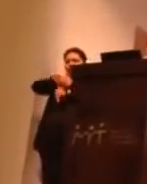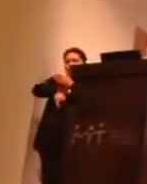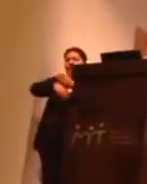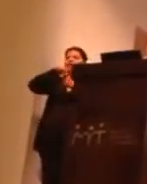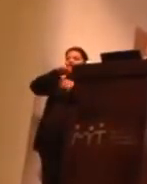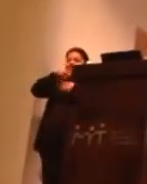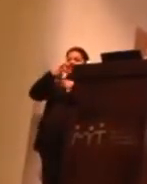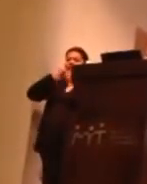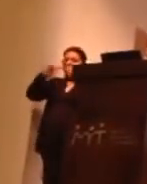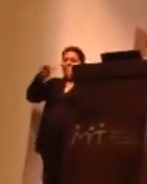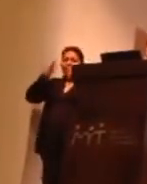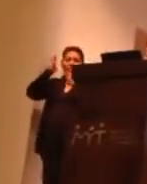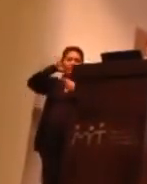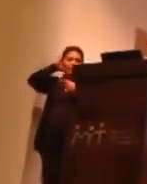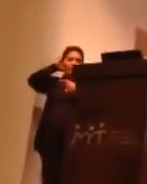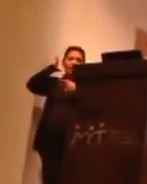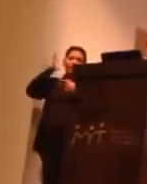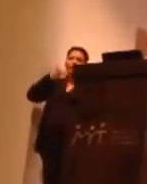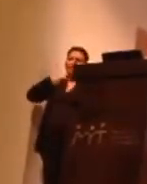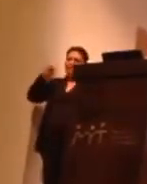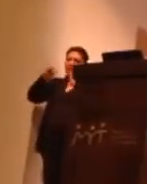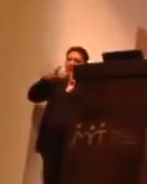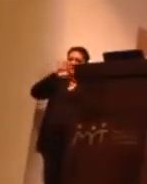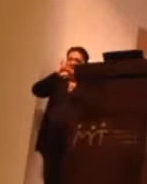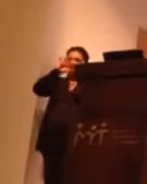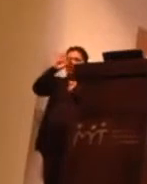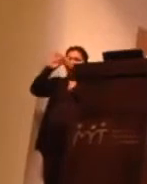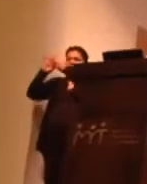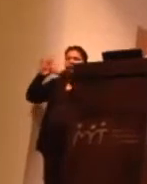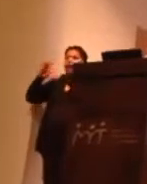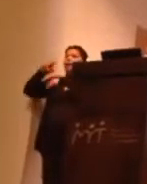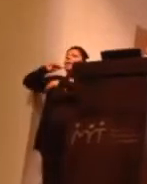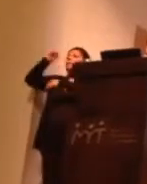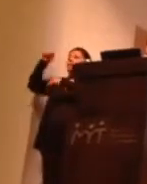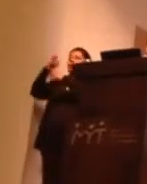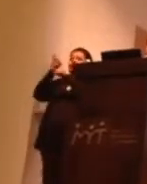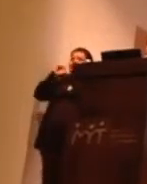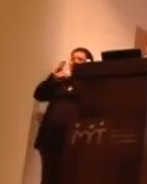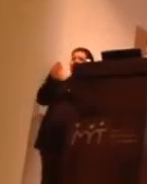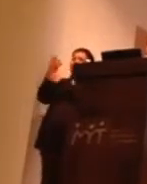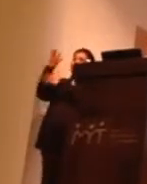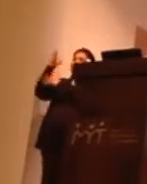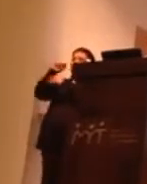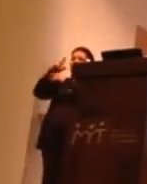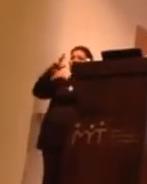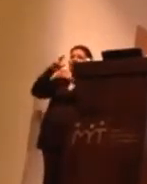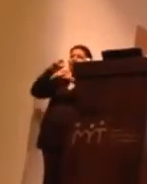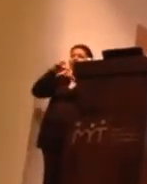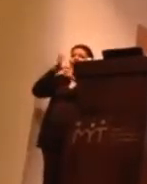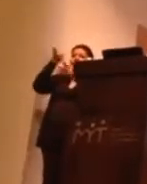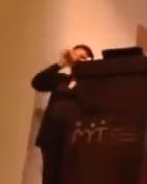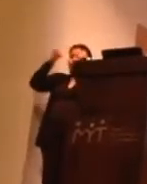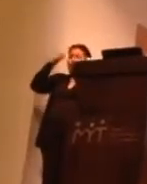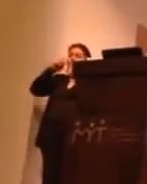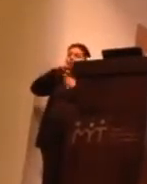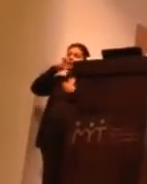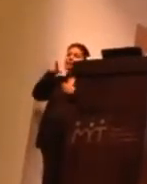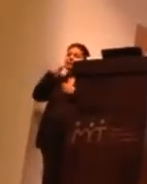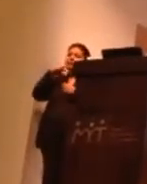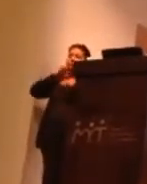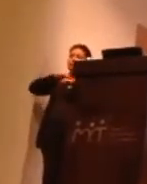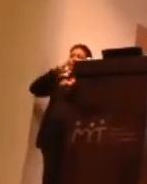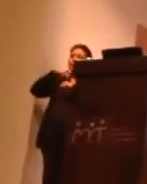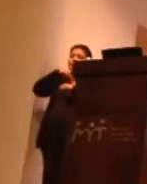aprender y se prepara para hacer interconexiones cerebrales. Los niños de ahora están durmiendo menos que los de antes.